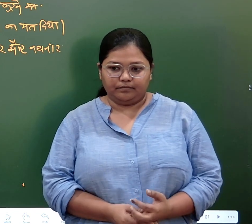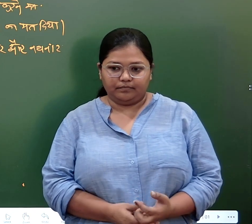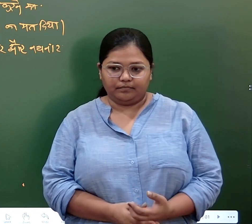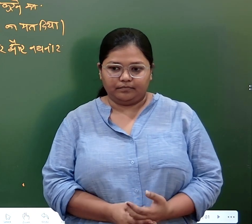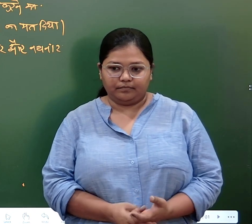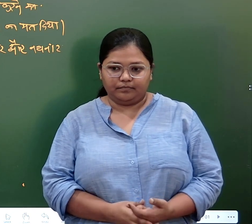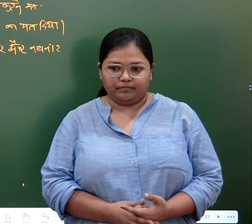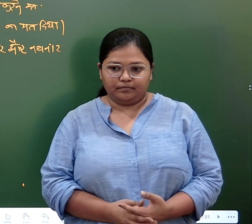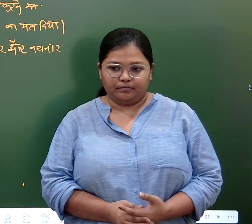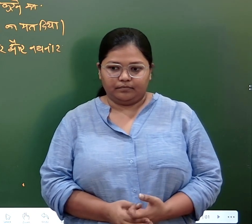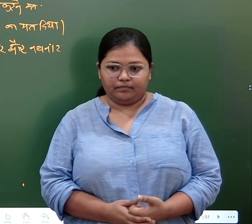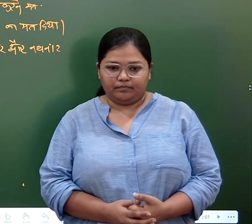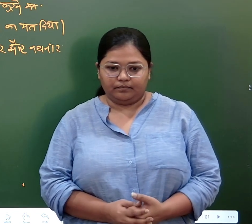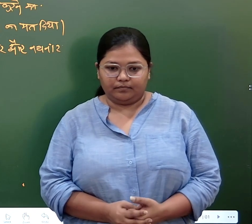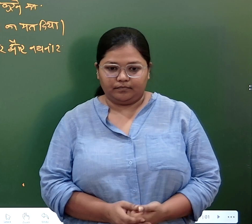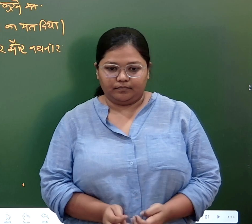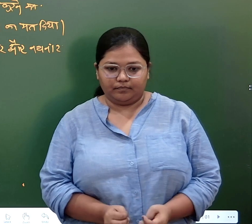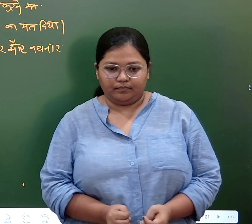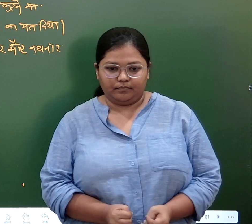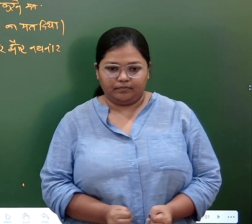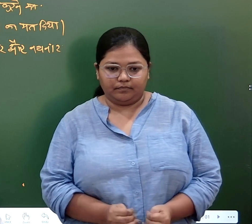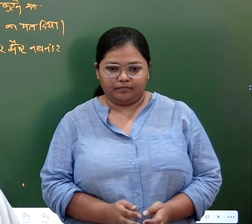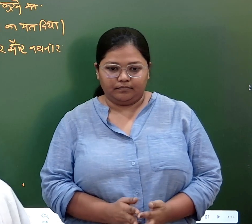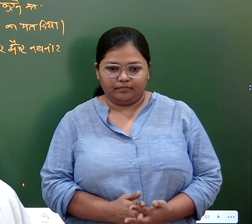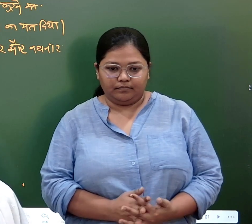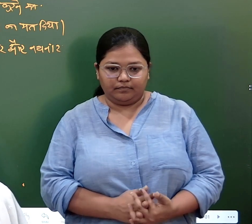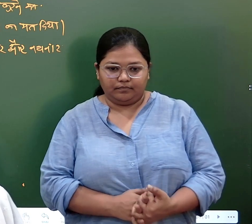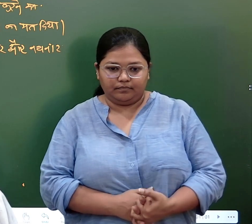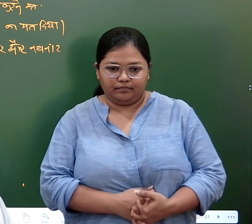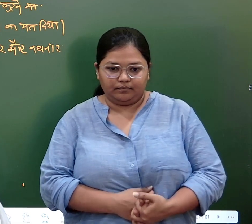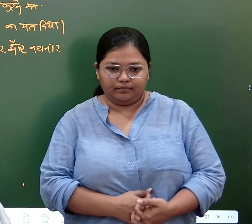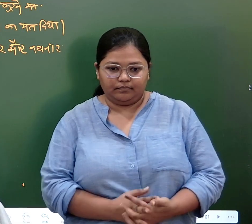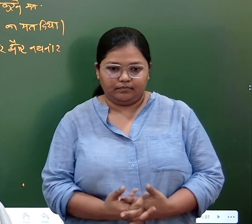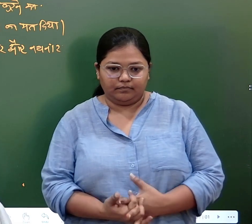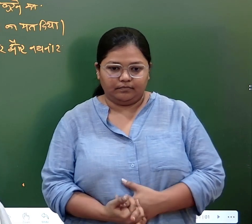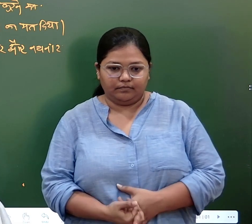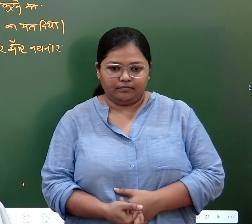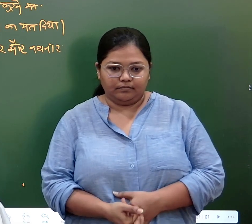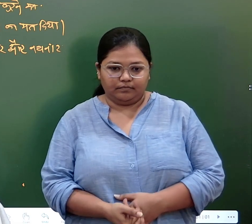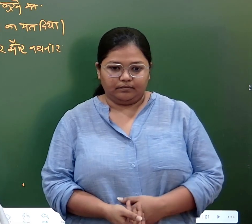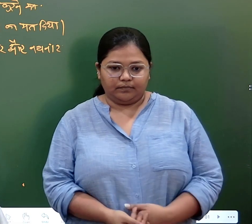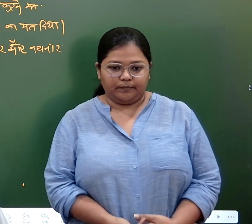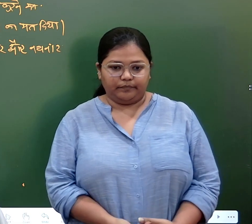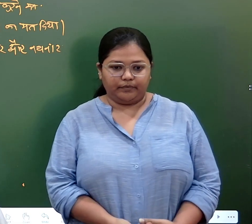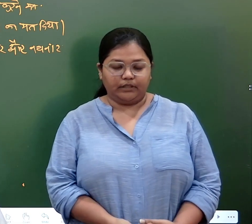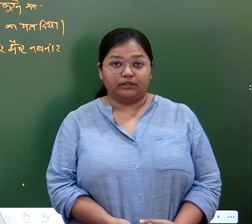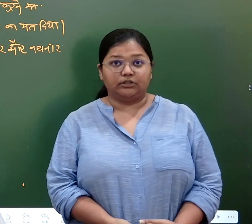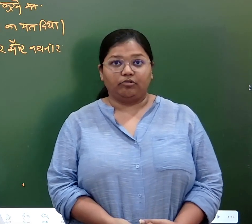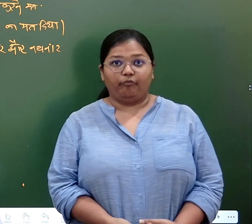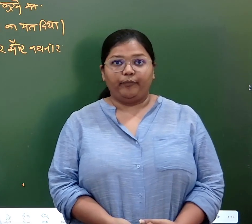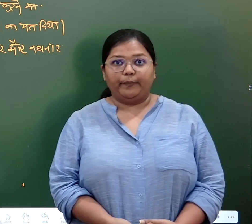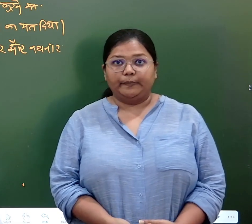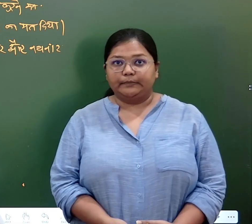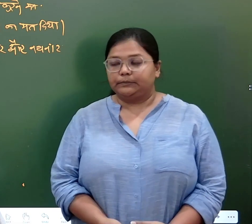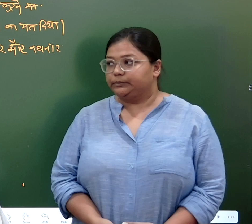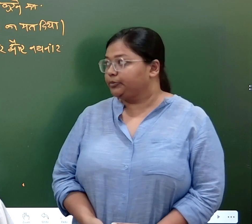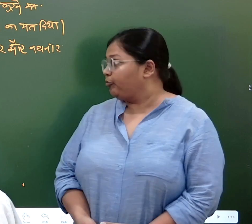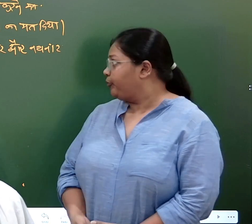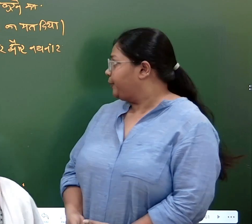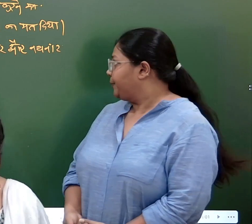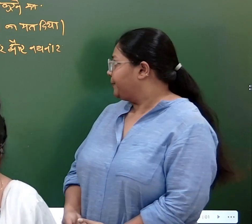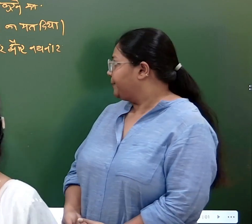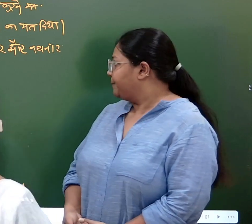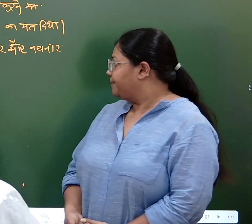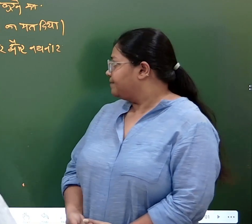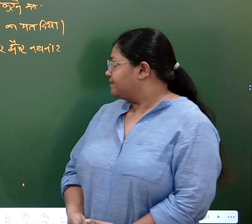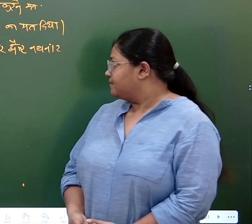दक्षिण भारत में इन लोगों की वजह से ही जो है वो भक्ति आंदोलन फैला था। ठीक, इसके अलावा जो है